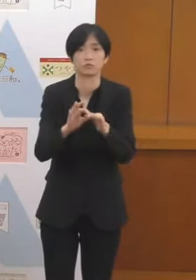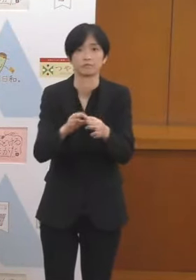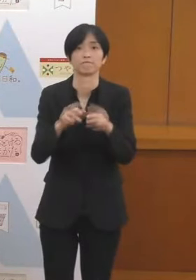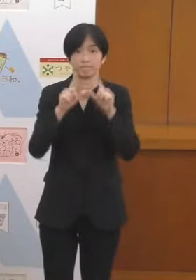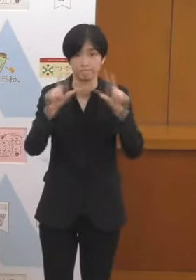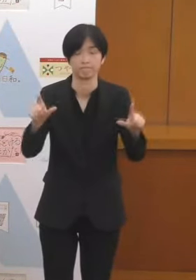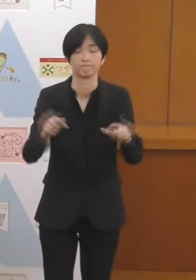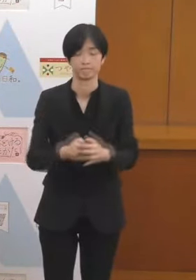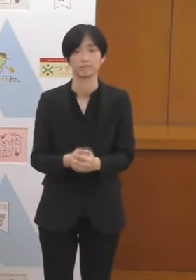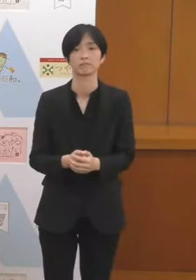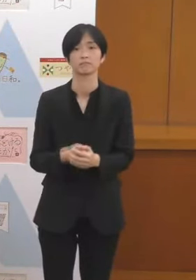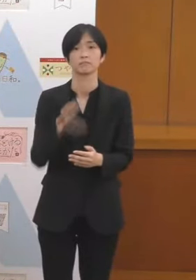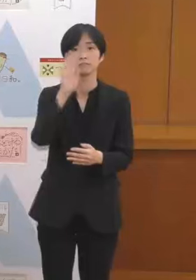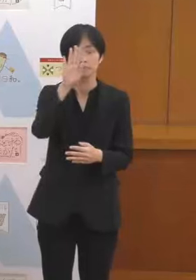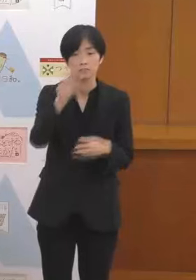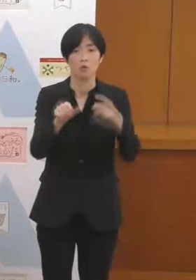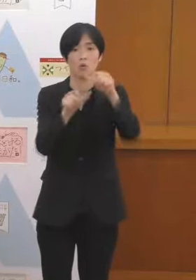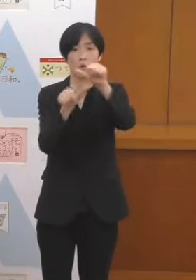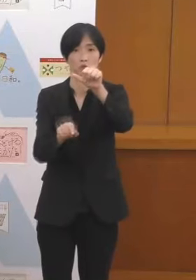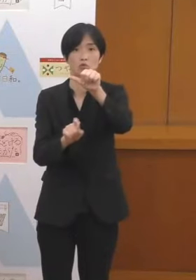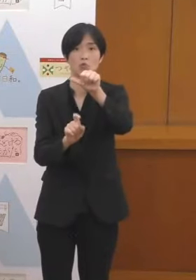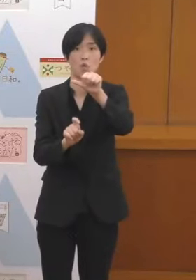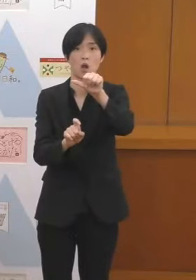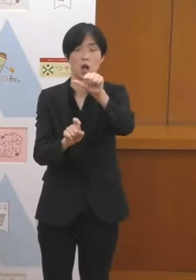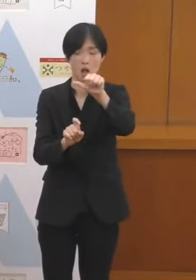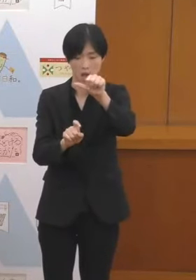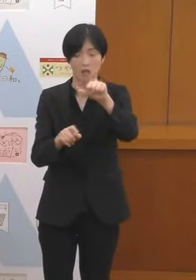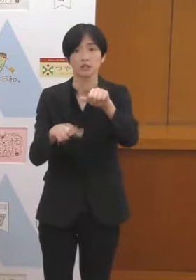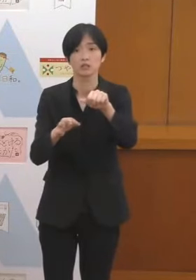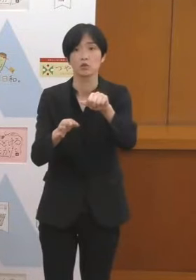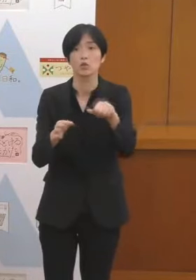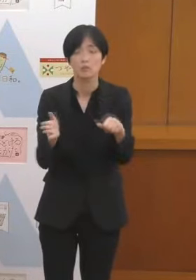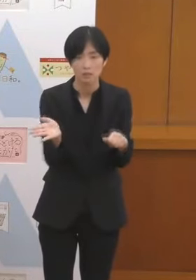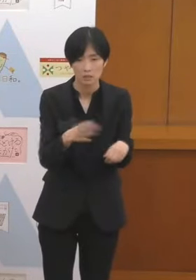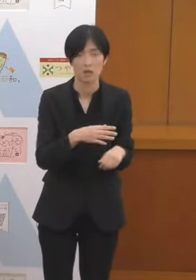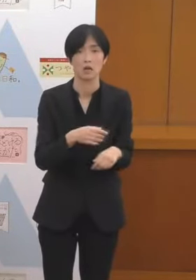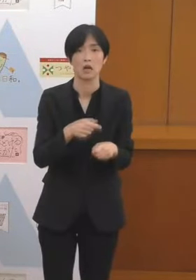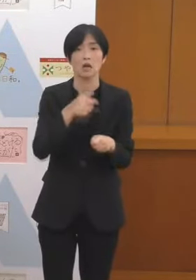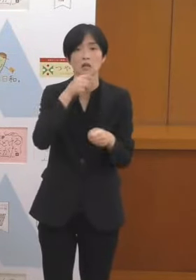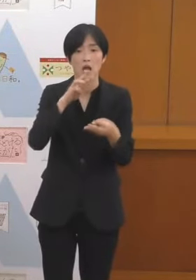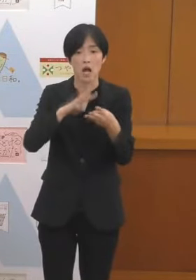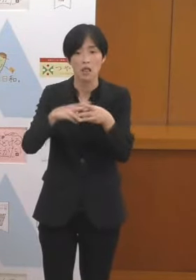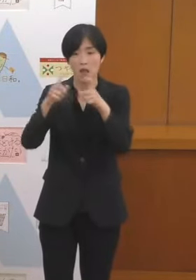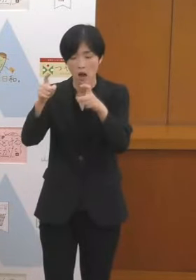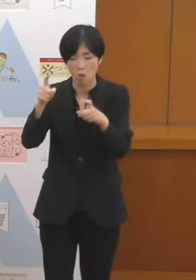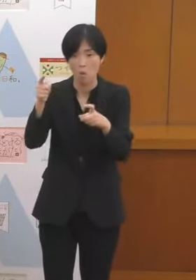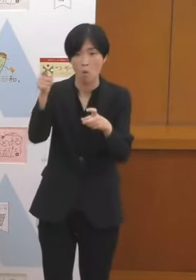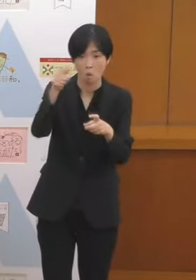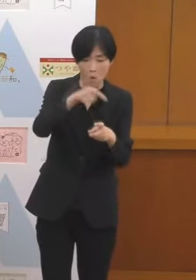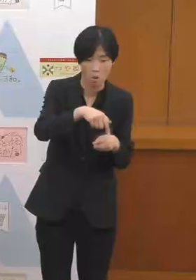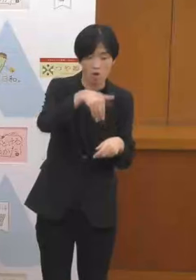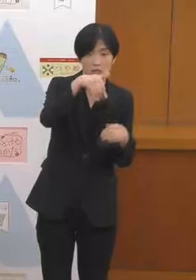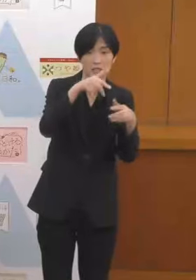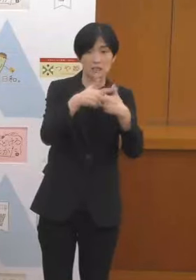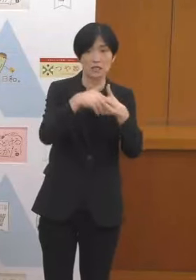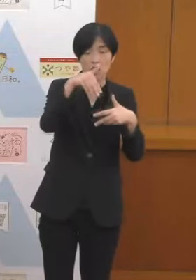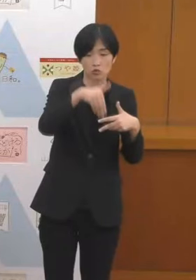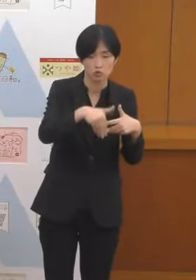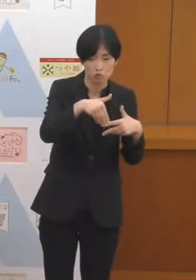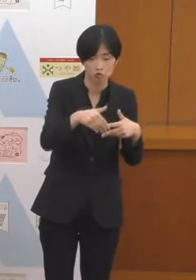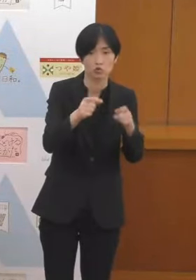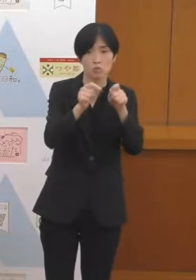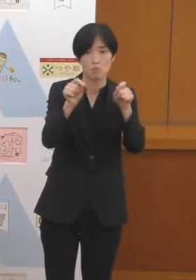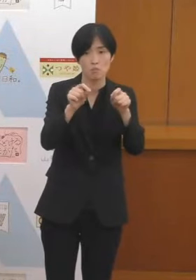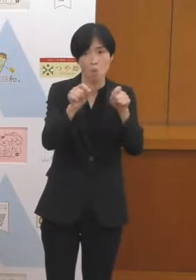え来月5月東日金曜日から坂田港と北九州市にある文字